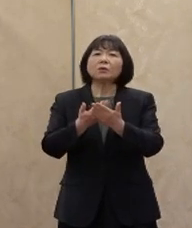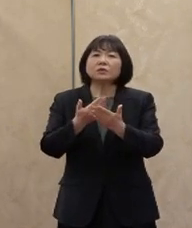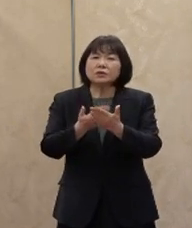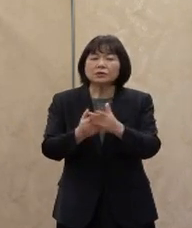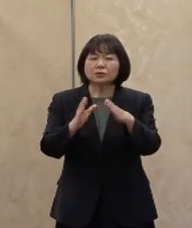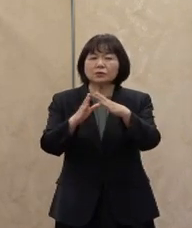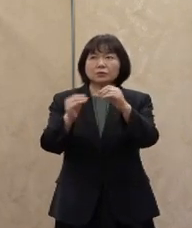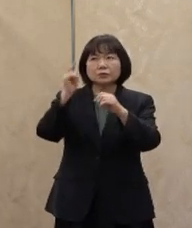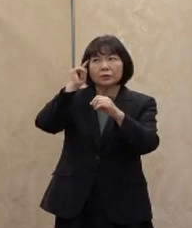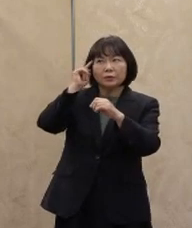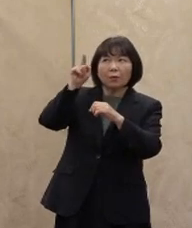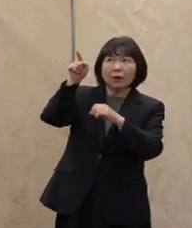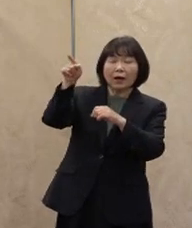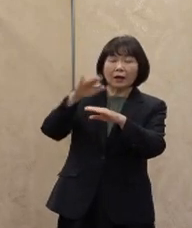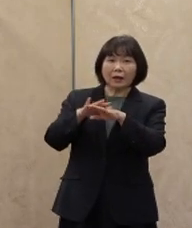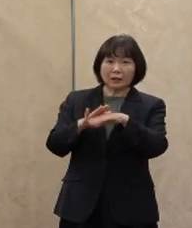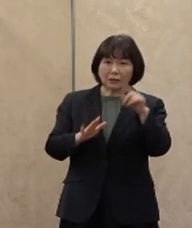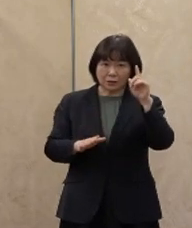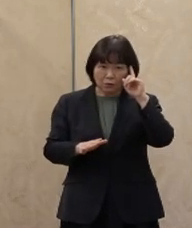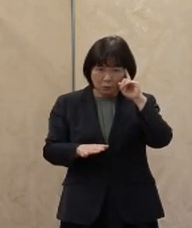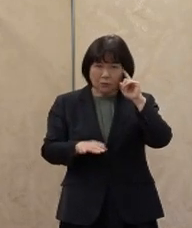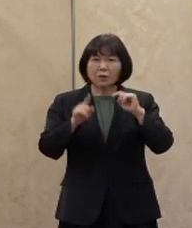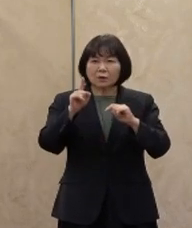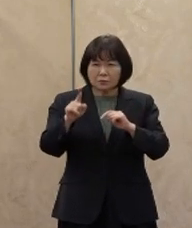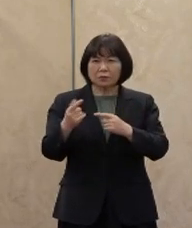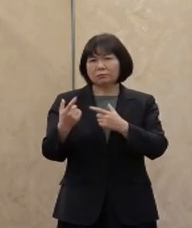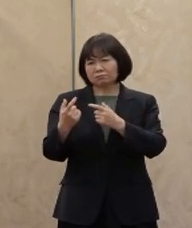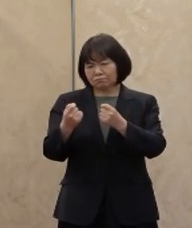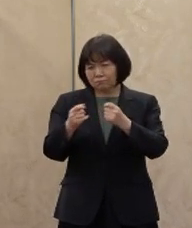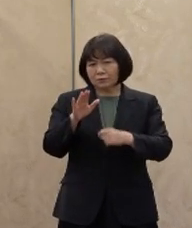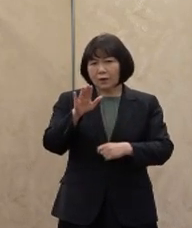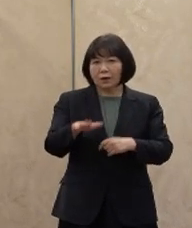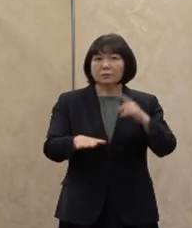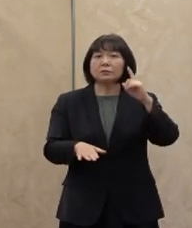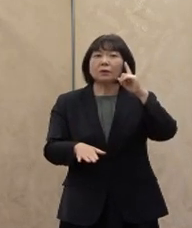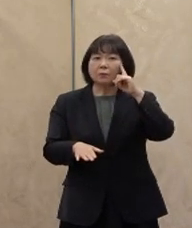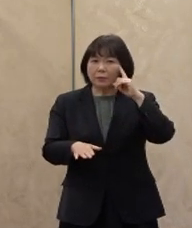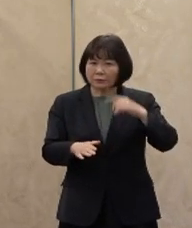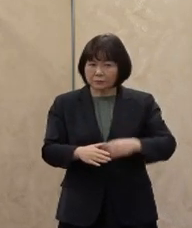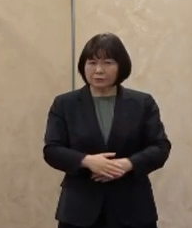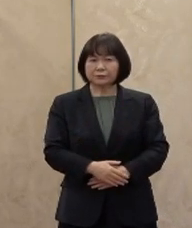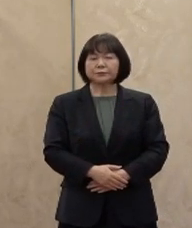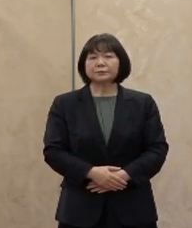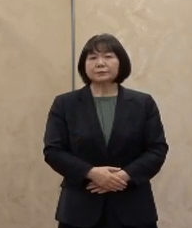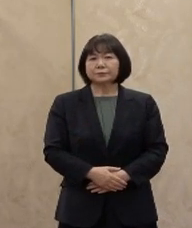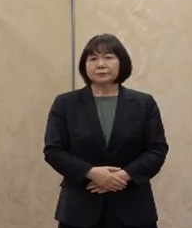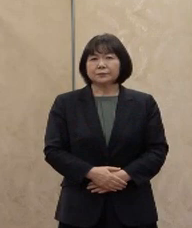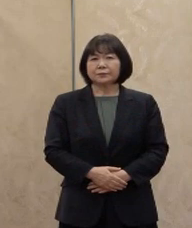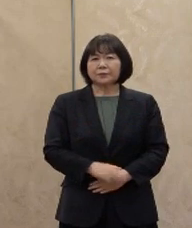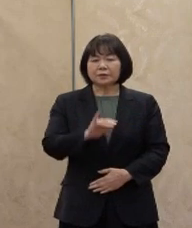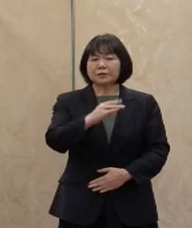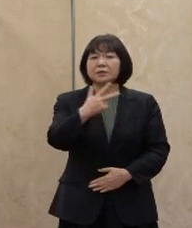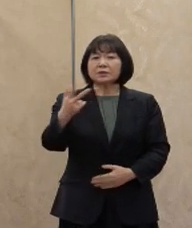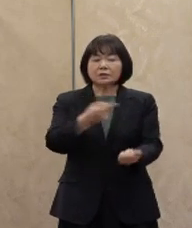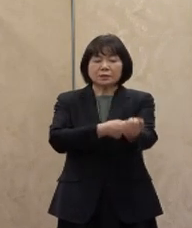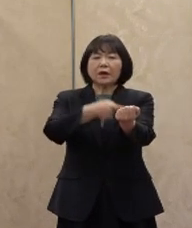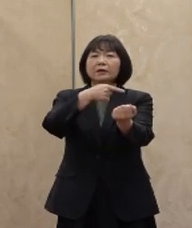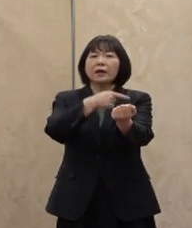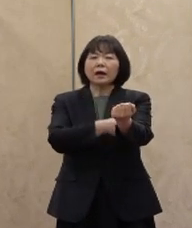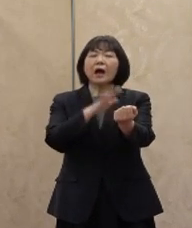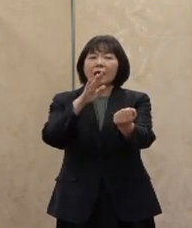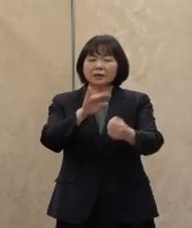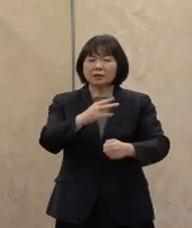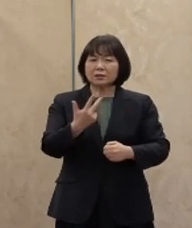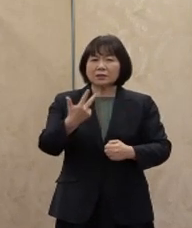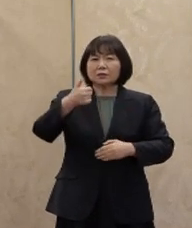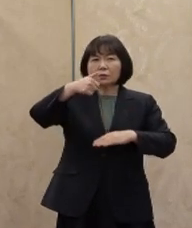多分国の考え方だと思うので、それはそれで一理あるのかなというふうにも思います。あの知事に権限があればあるほど、知事